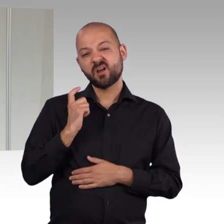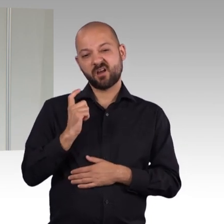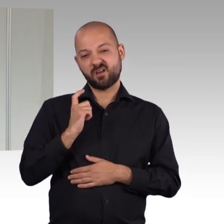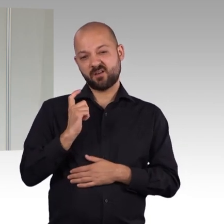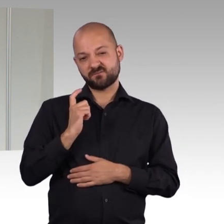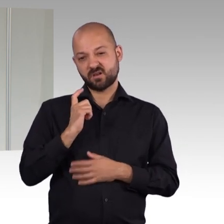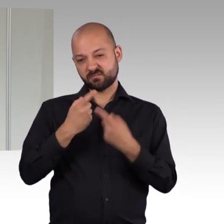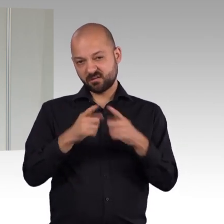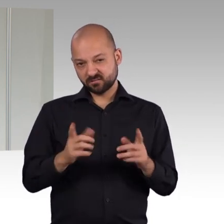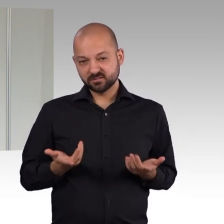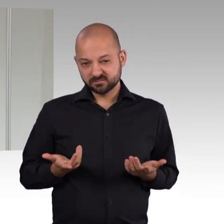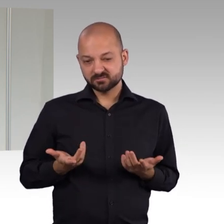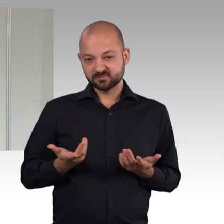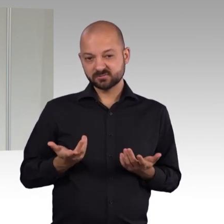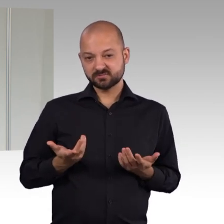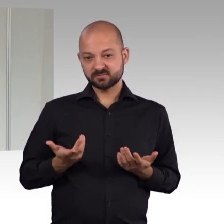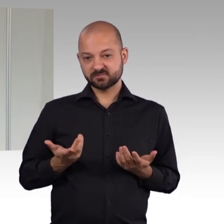Und ich finde auch,